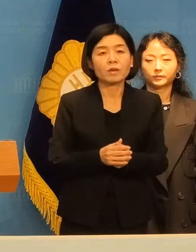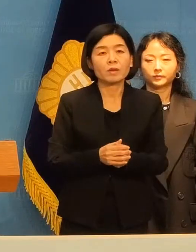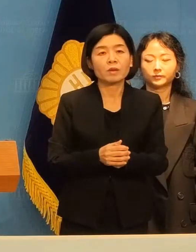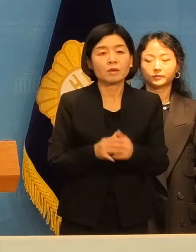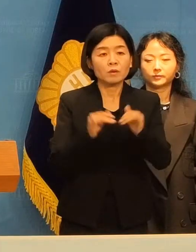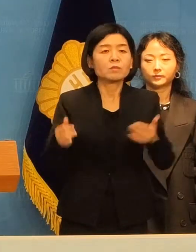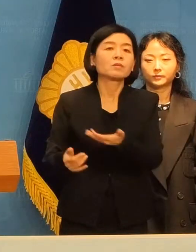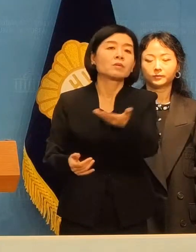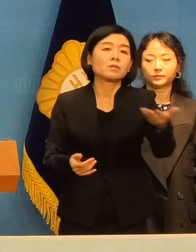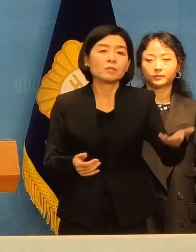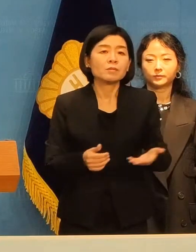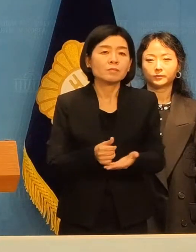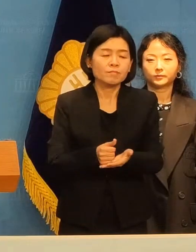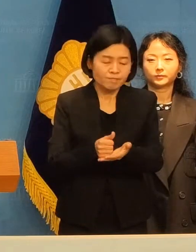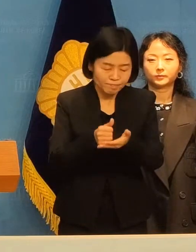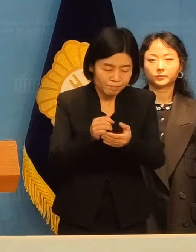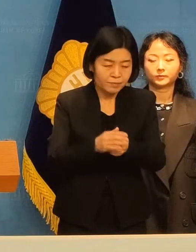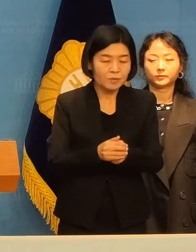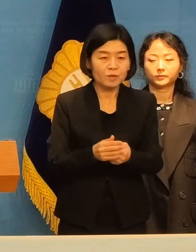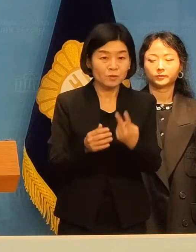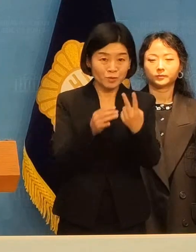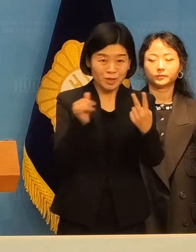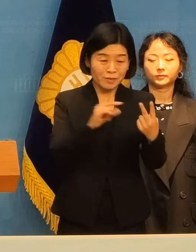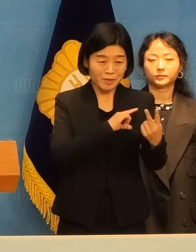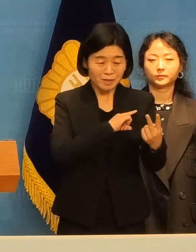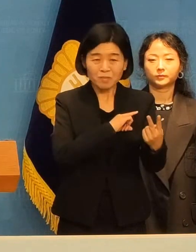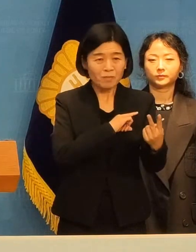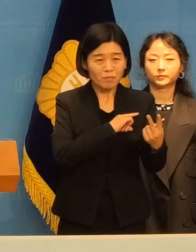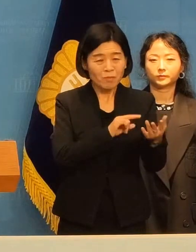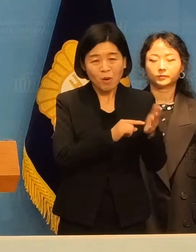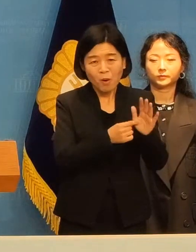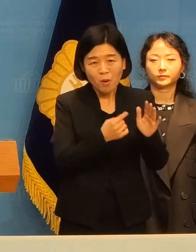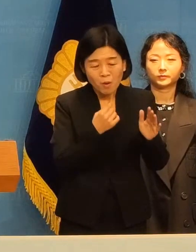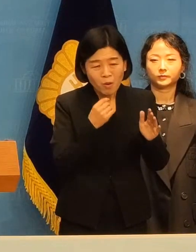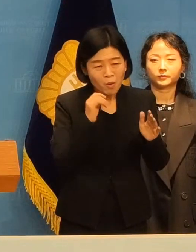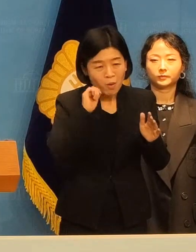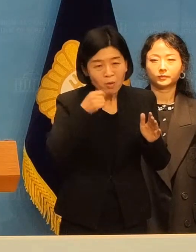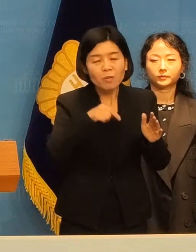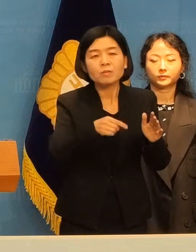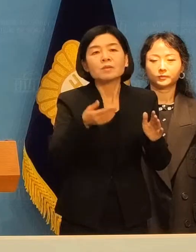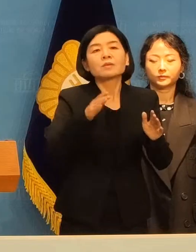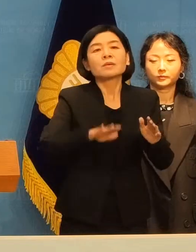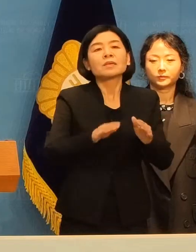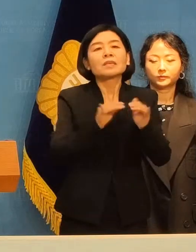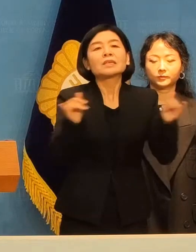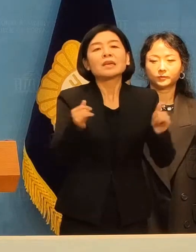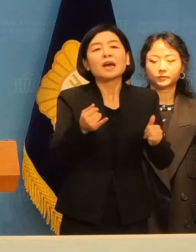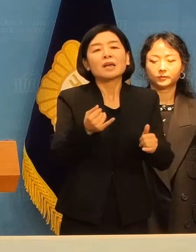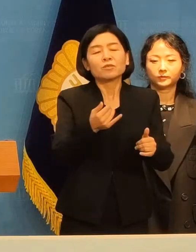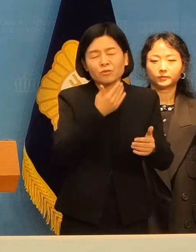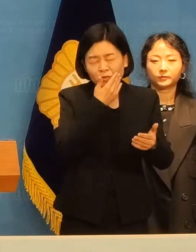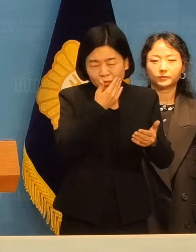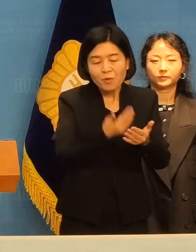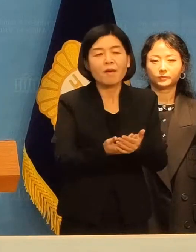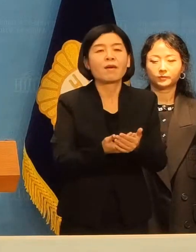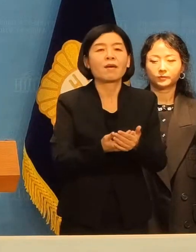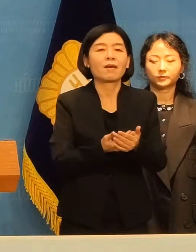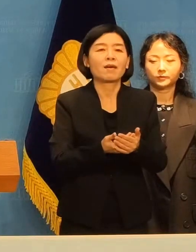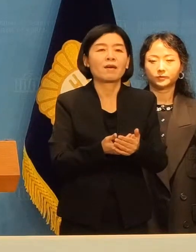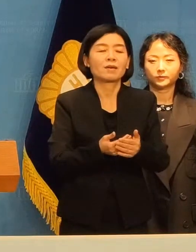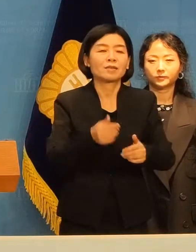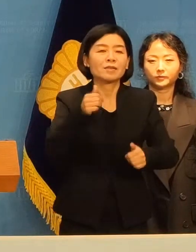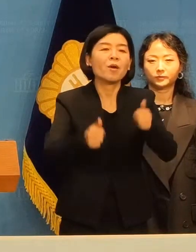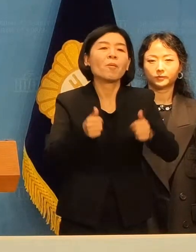두 사람은 이름 없는 북한군일 뿐이지만 그들의 운명은 우리 모두의 인간성의 시험대입니다. 우리가 그들의